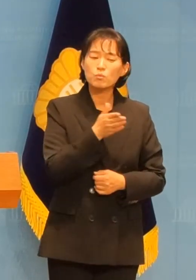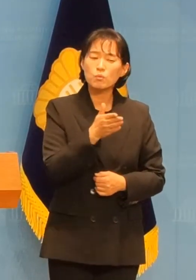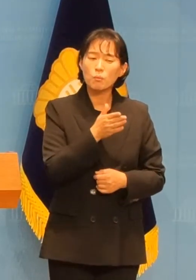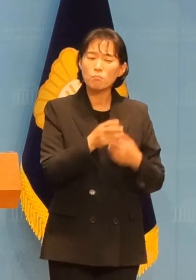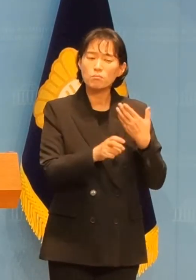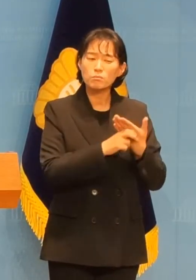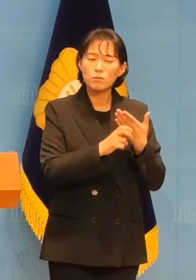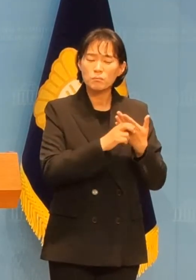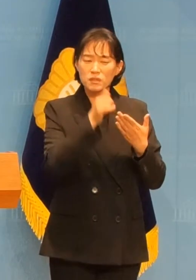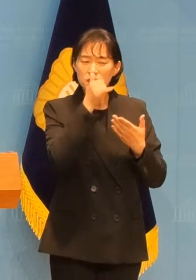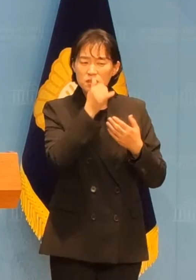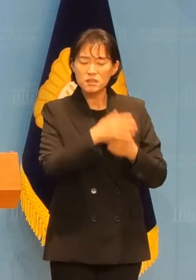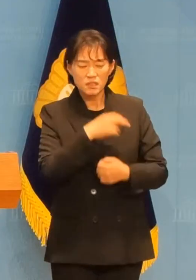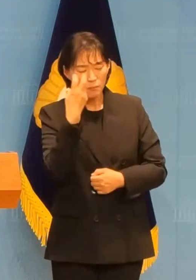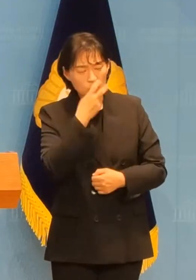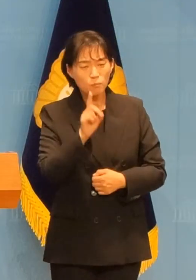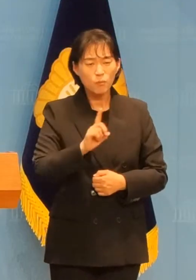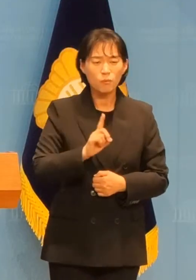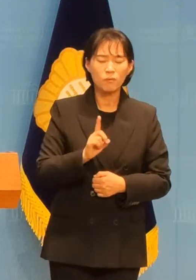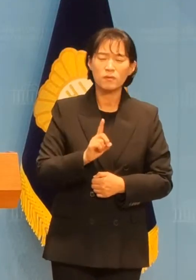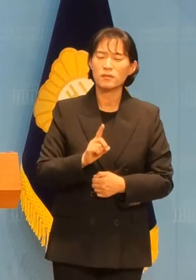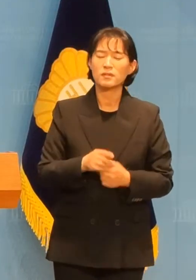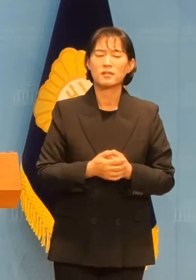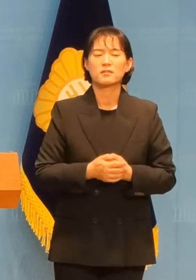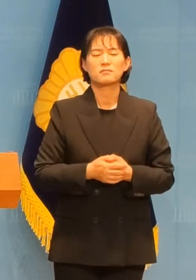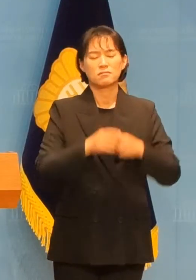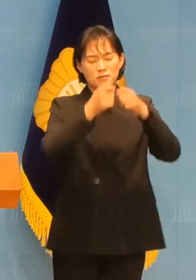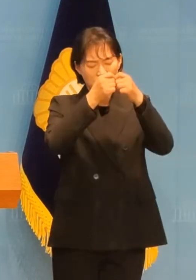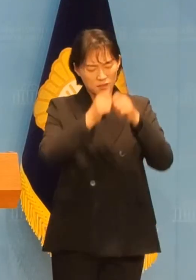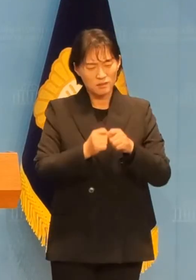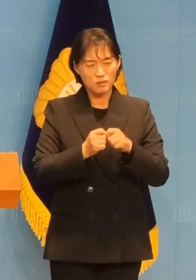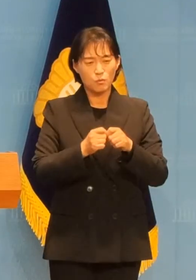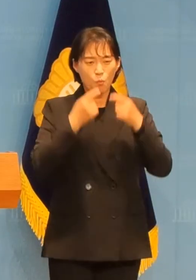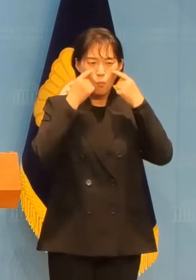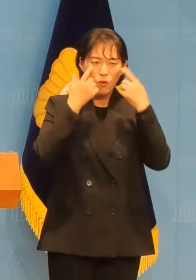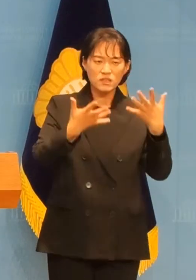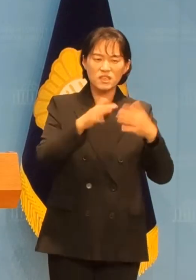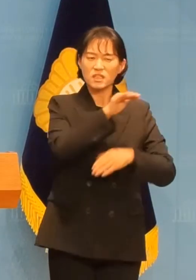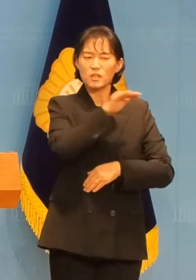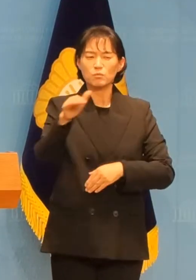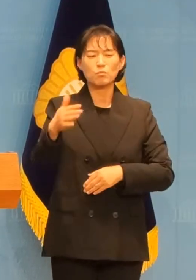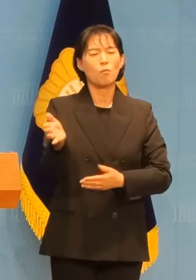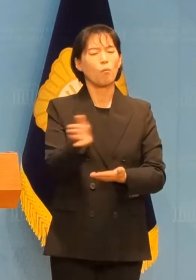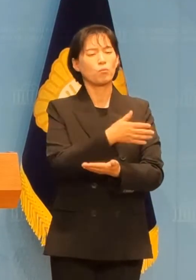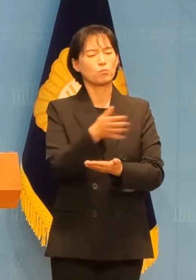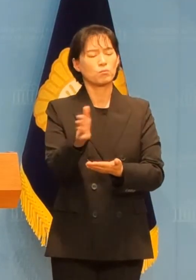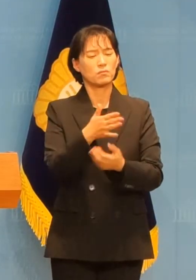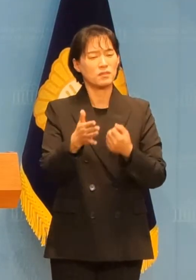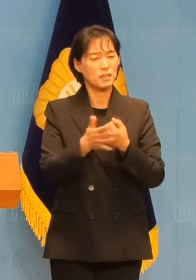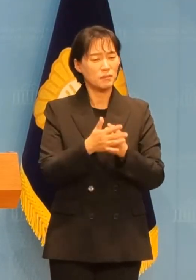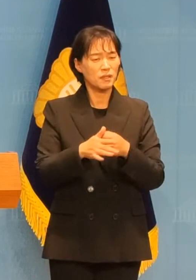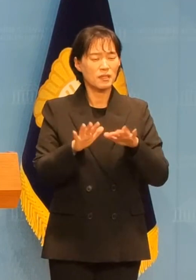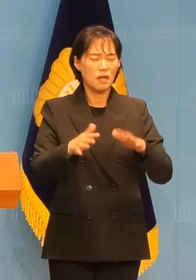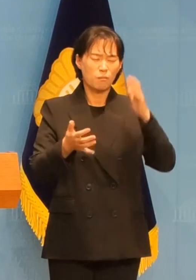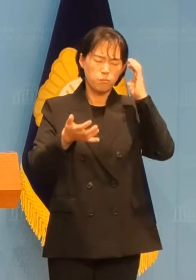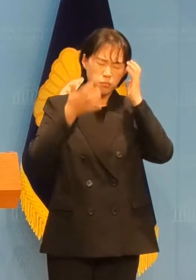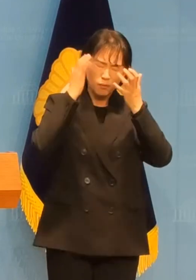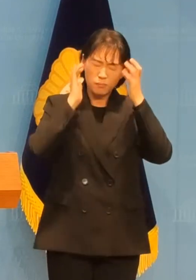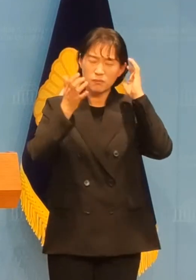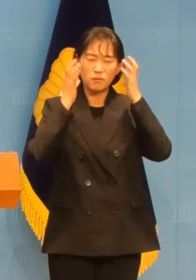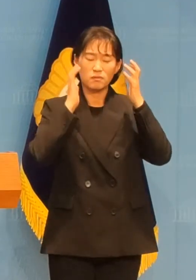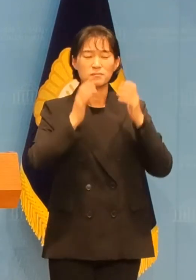위법한 지휘 감독으로 볼 것인지에 대해 구체적이고 명확한 기준이 없어 현장 혼란은